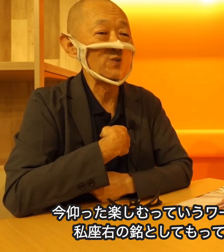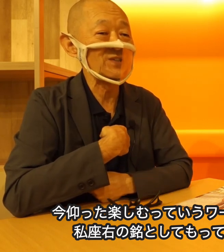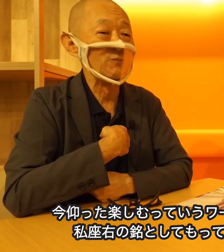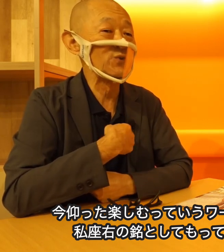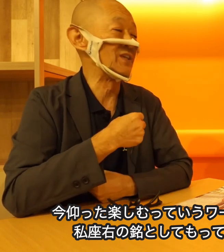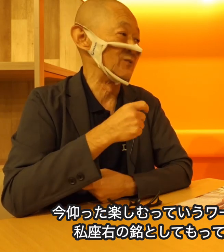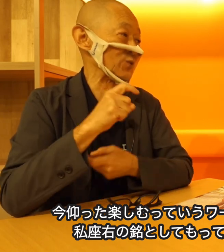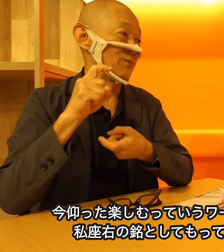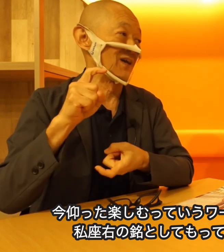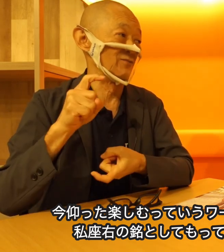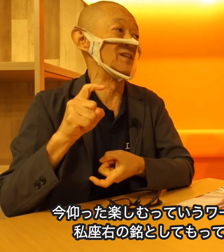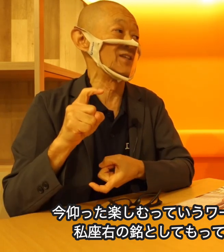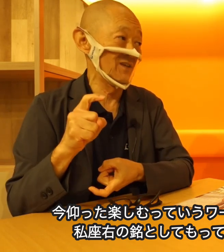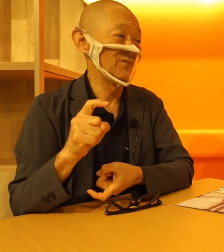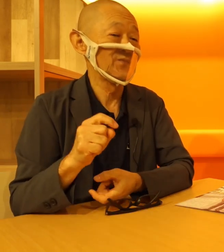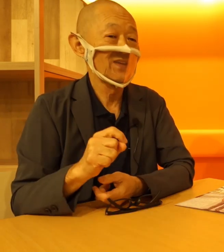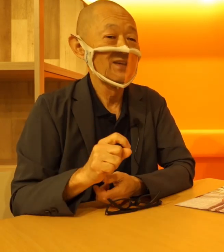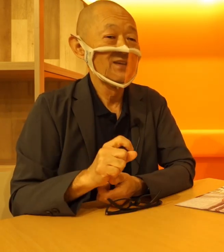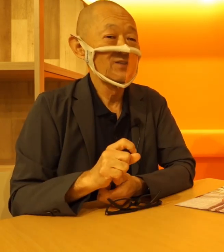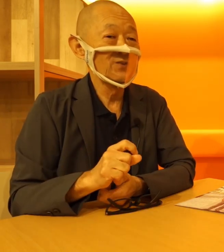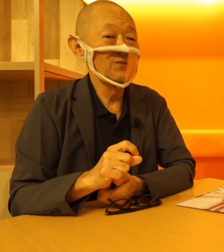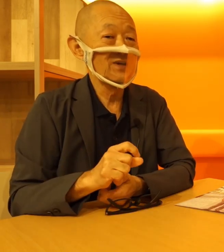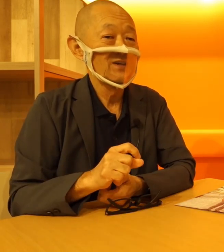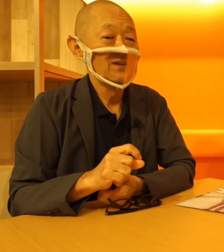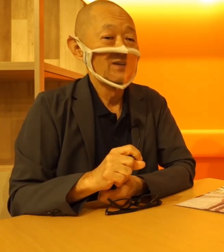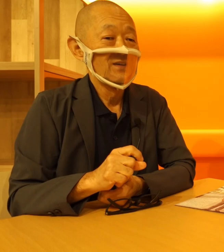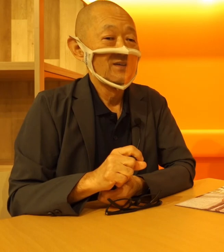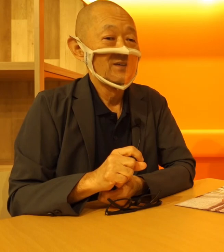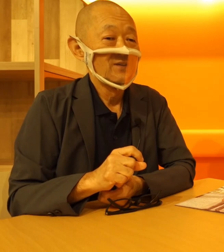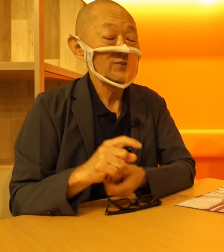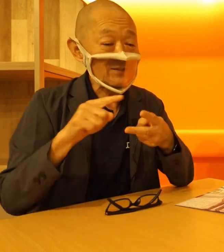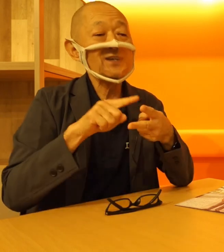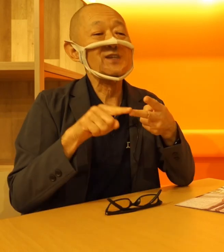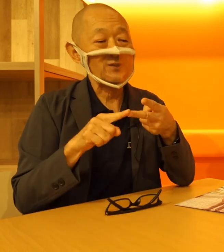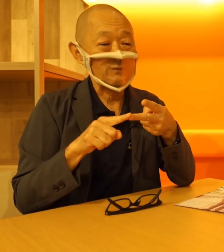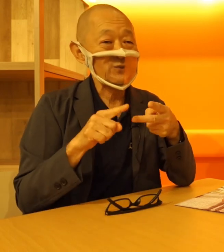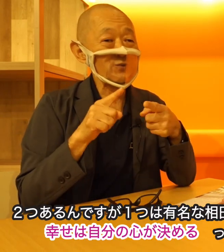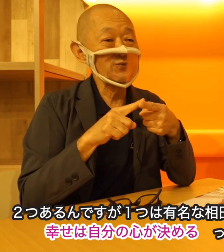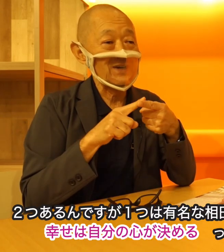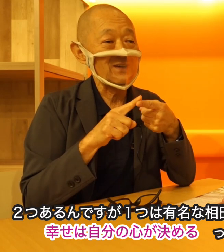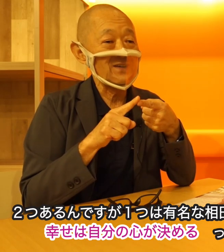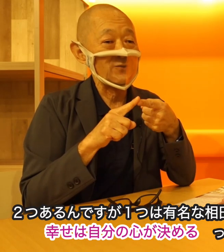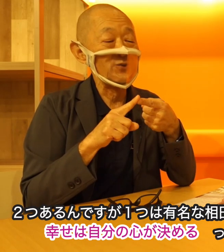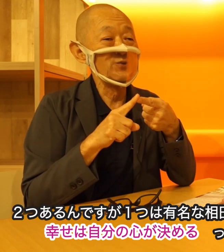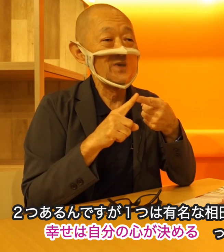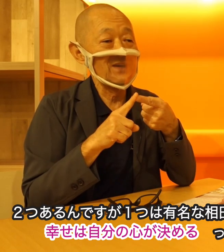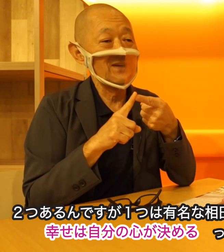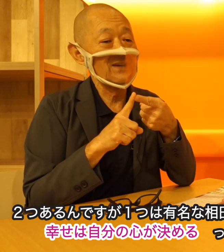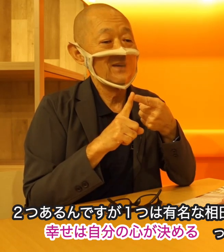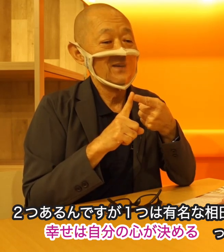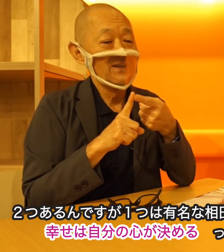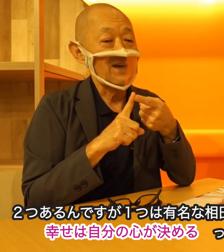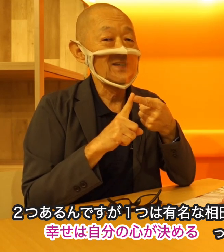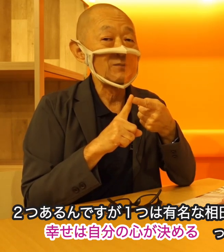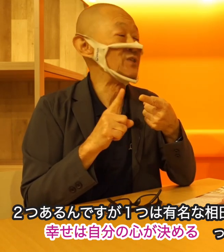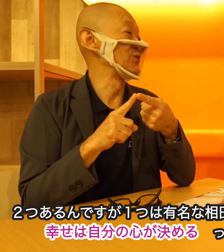として持っている言葉があるんですね、 はい、 それは2つあるんですけど、一つは有名な相田光雄